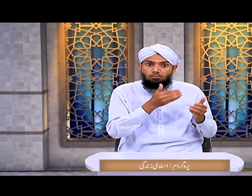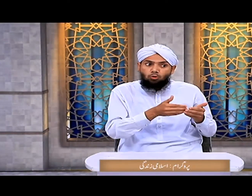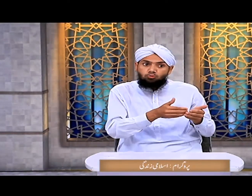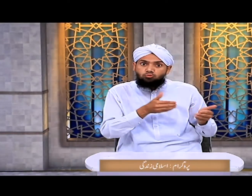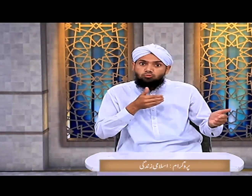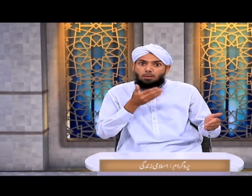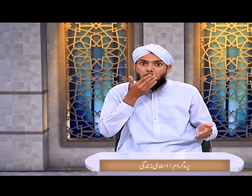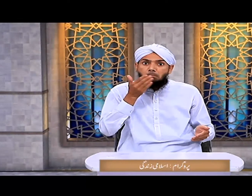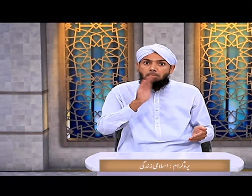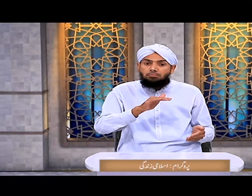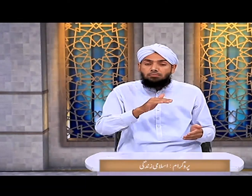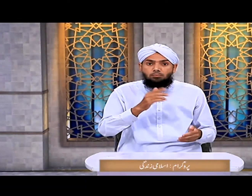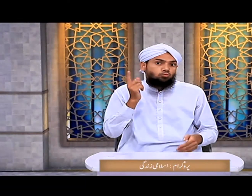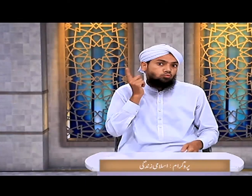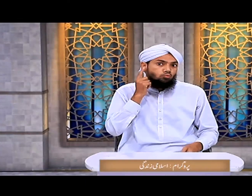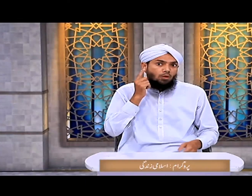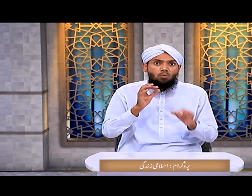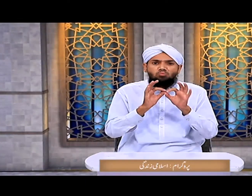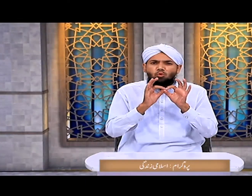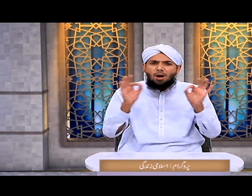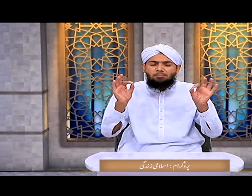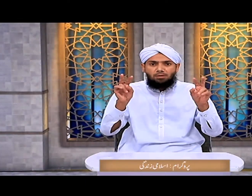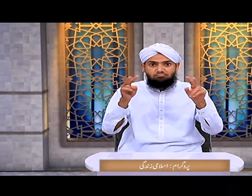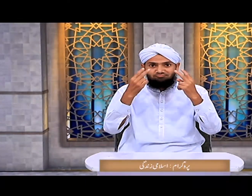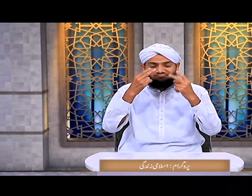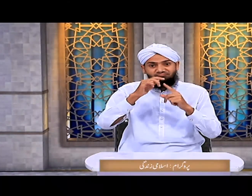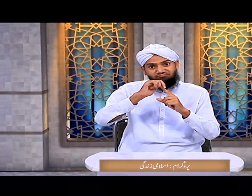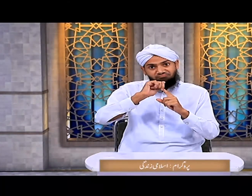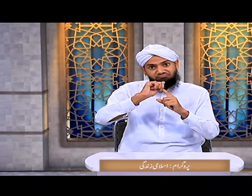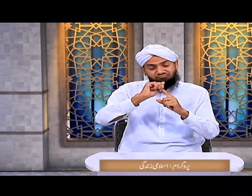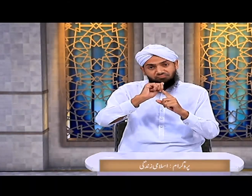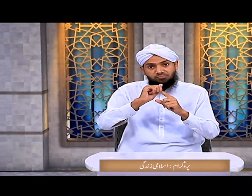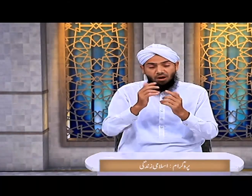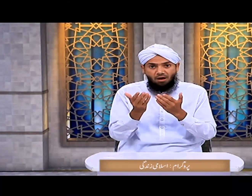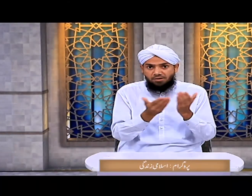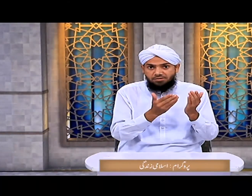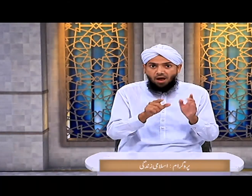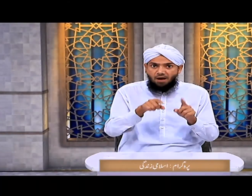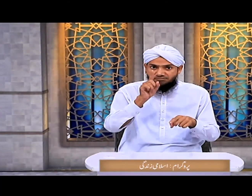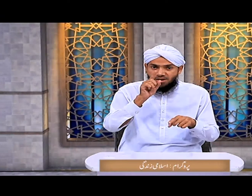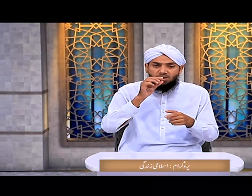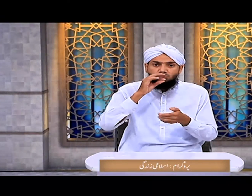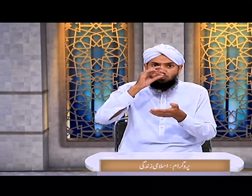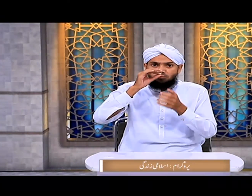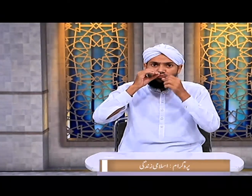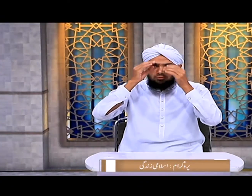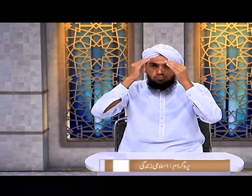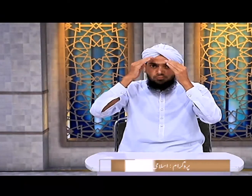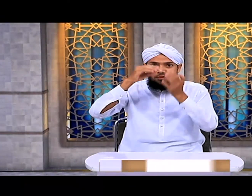کے ذرائع سنیں گے۔ آخر تک اس پروگرام میں شریک رہیے۔ آئیے سب سے پہلے درود پاک پڑھنے کی فضیلت سنتے